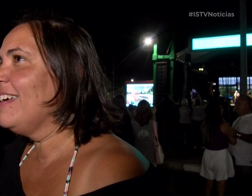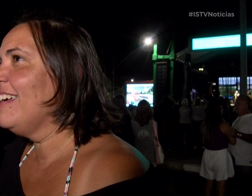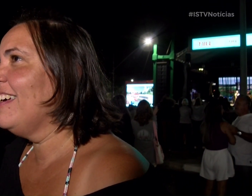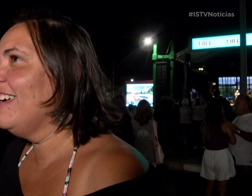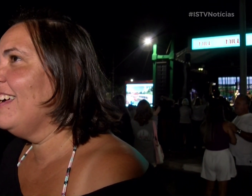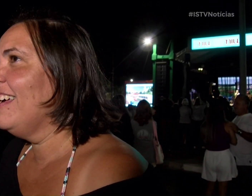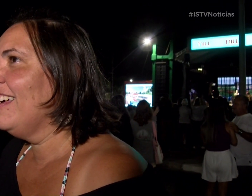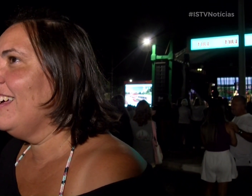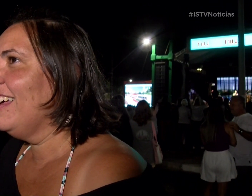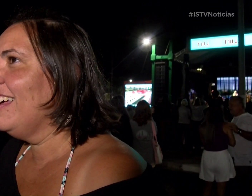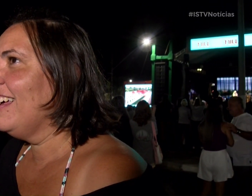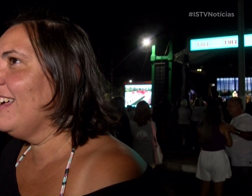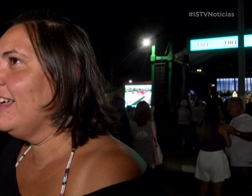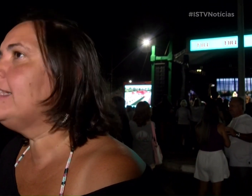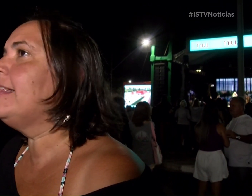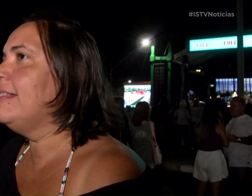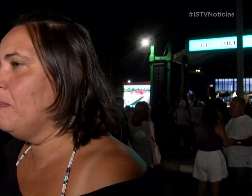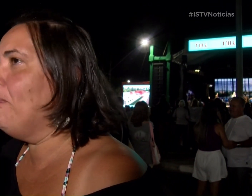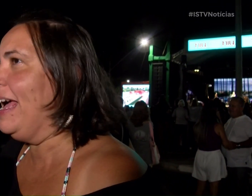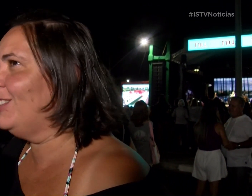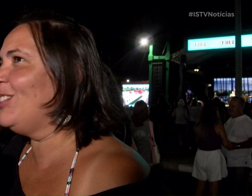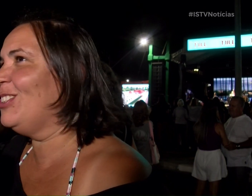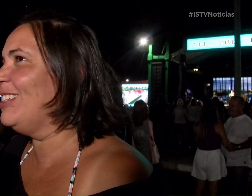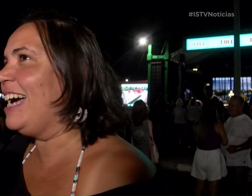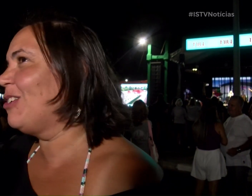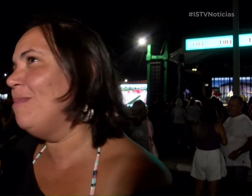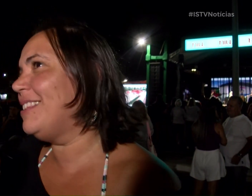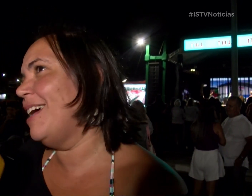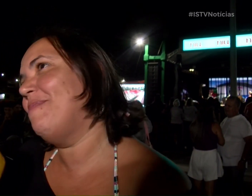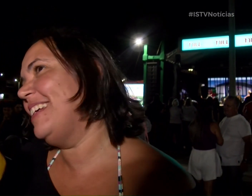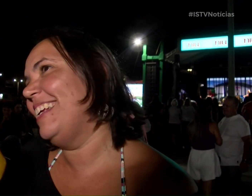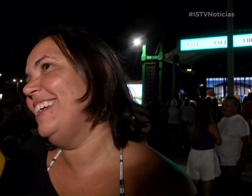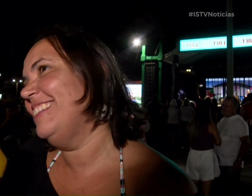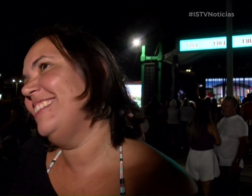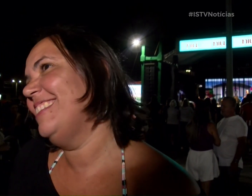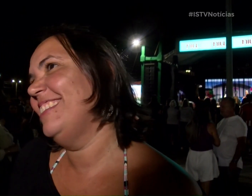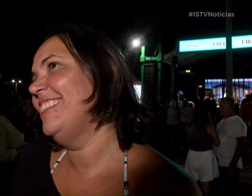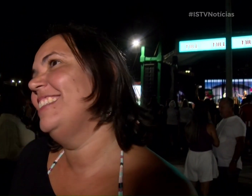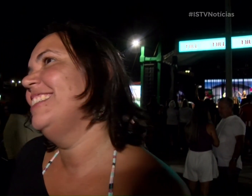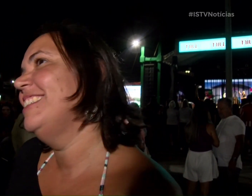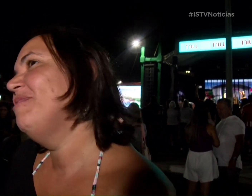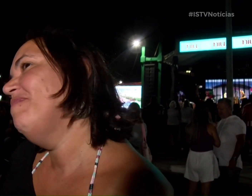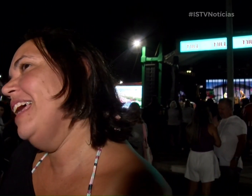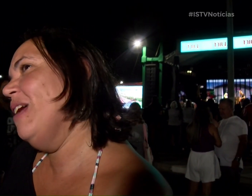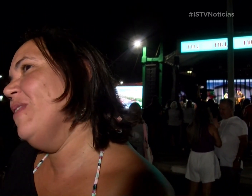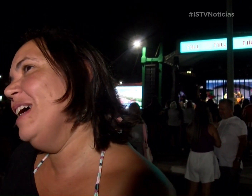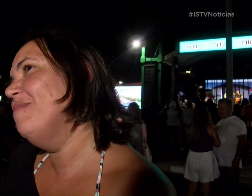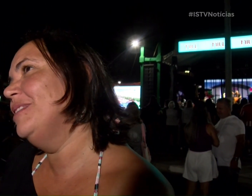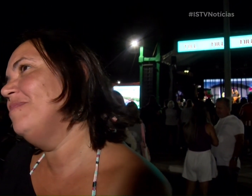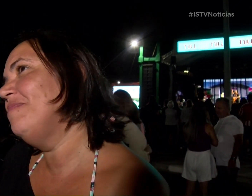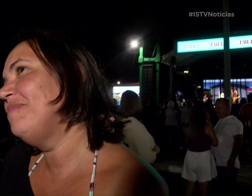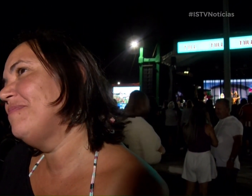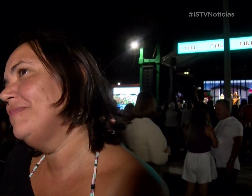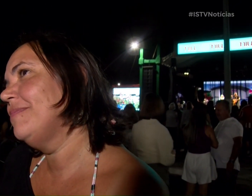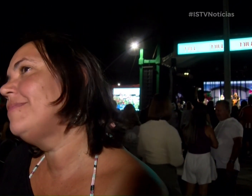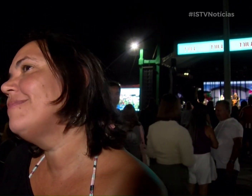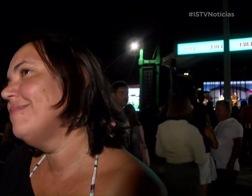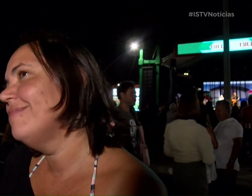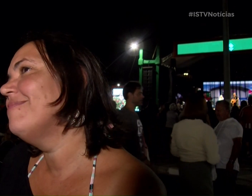com segurança, bem estruturado. Bem estruturado como sempre, né? E Legião Urbana? Vai ter hoje Legião Urbana.